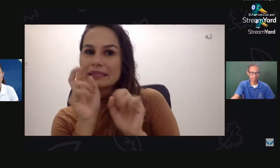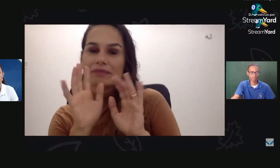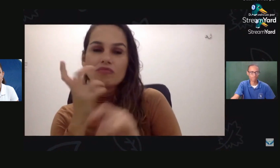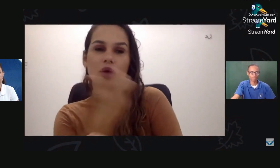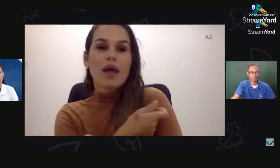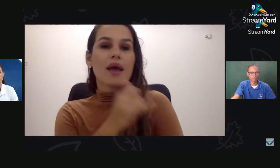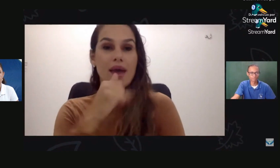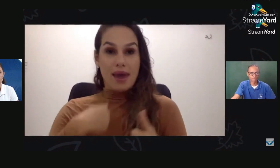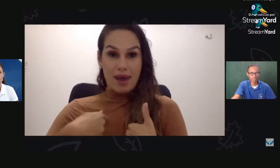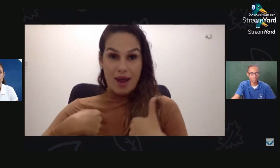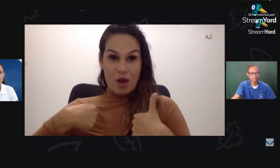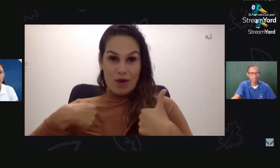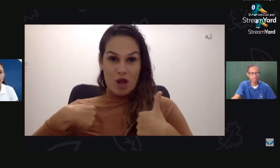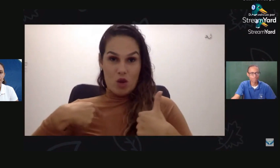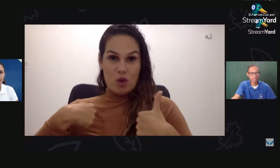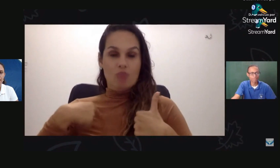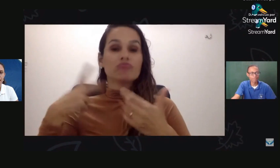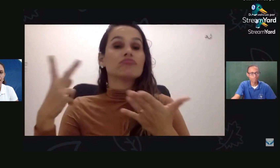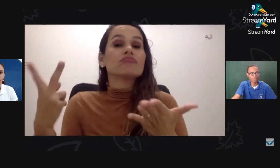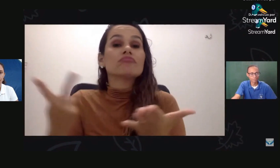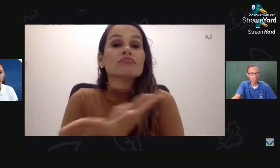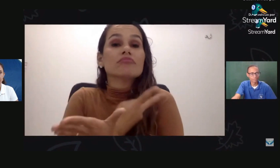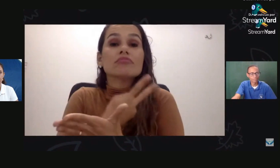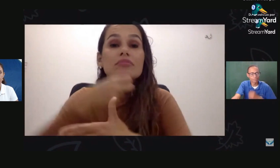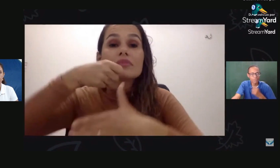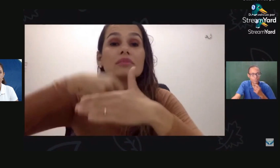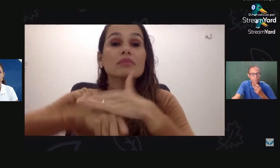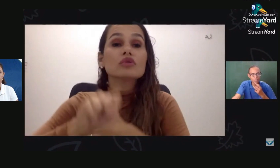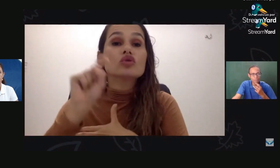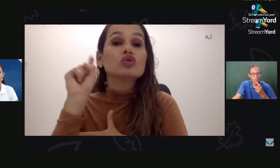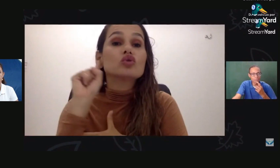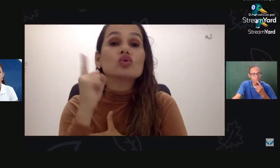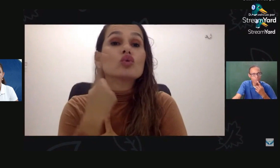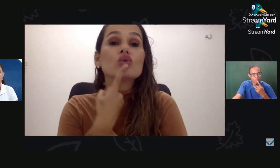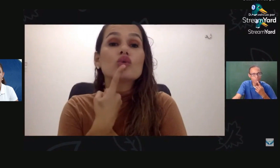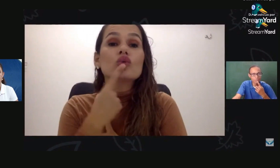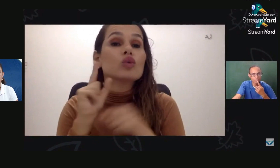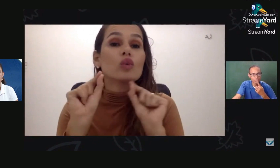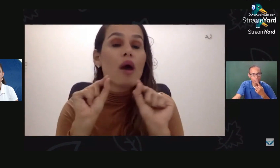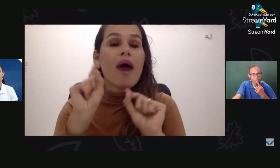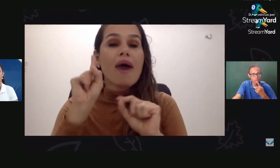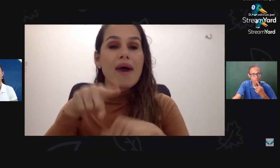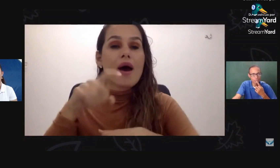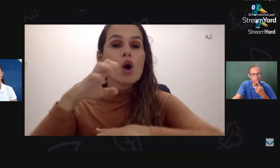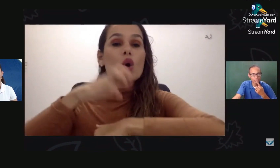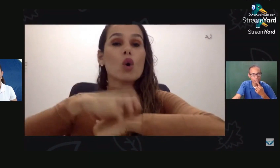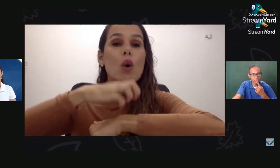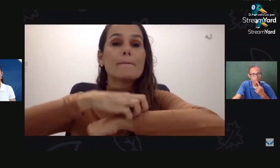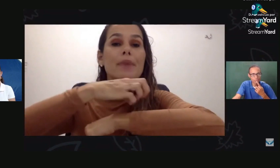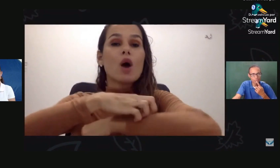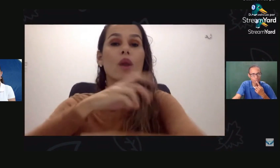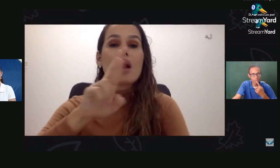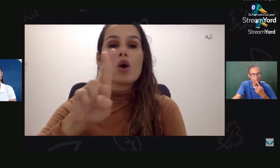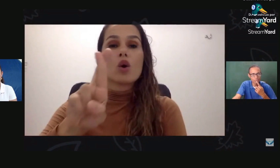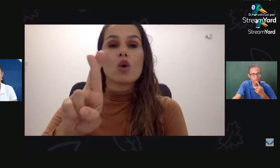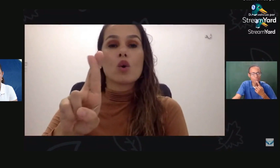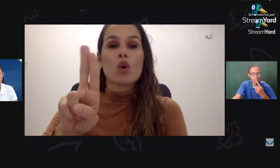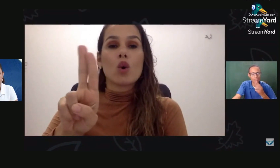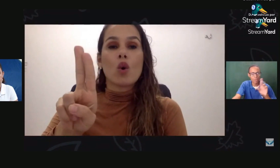muito, sabe? Então, a gente eu, por exemplo, quando eu entrei ali, eu surda,